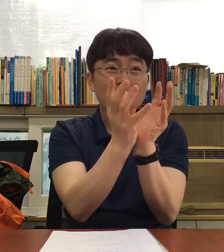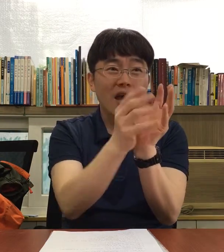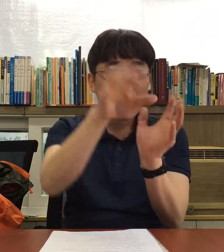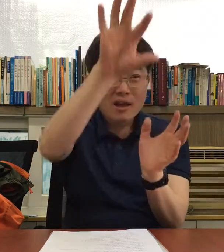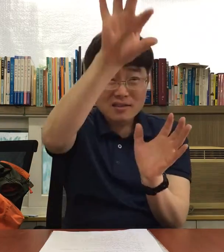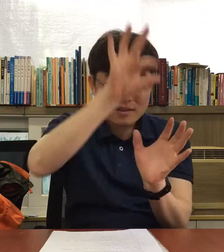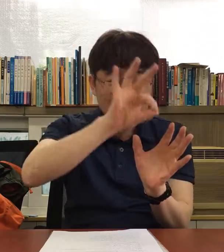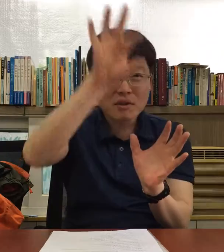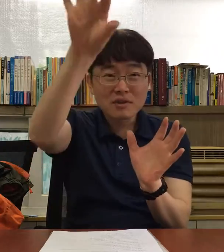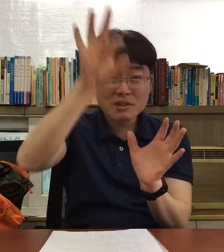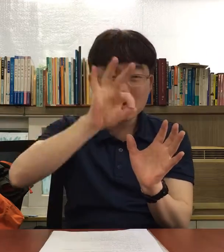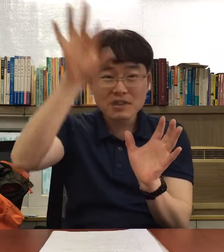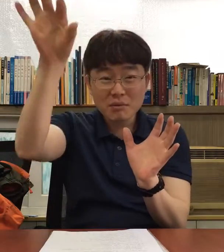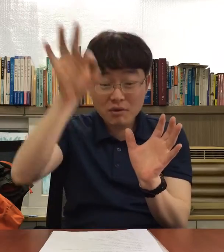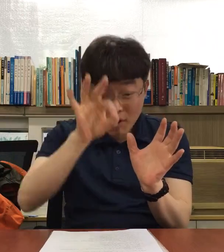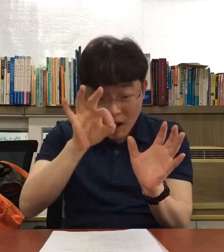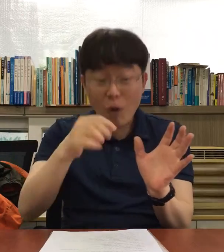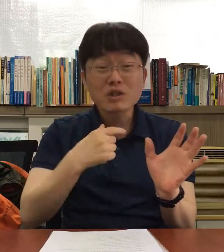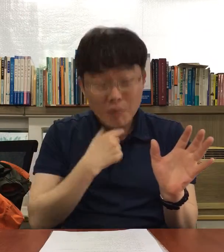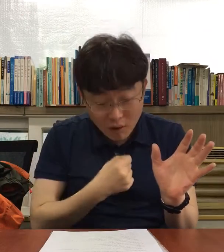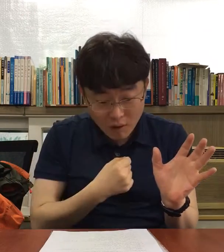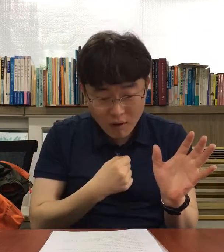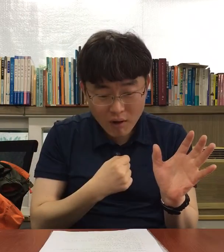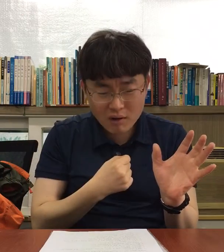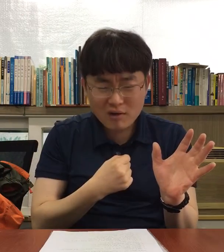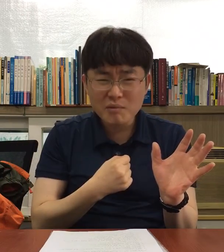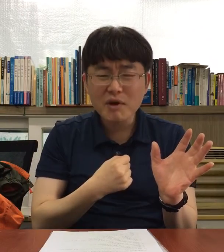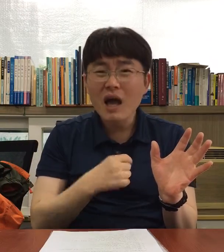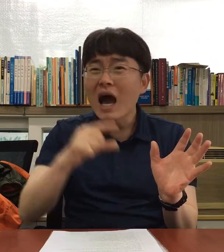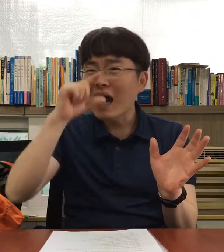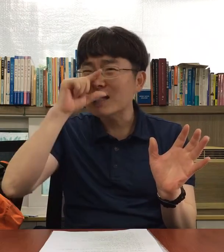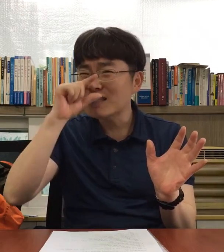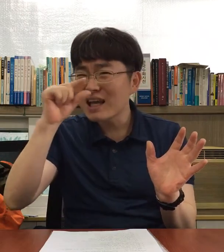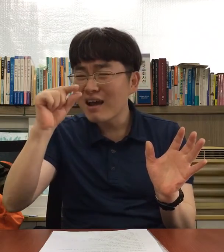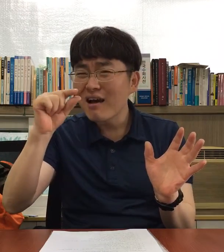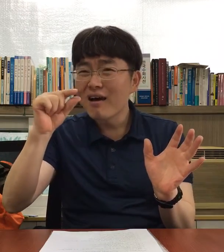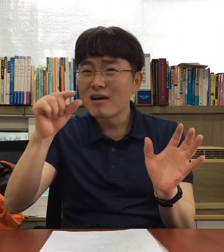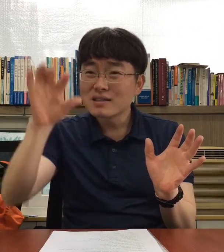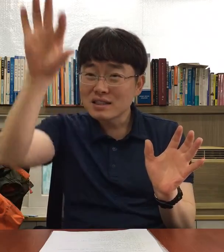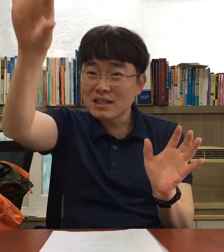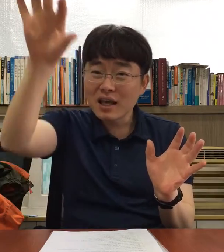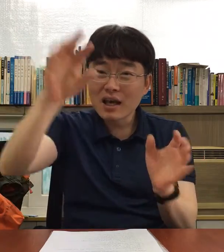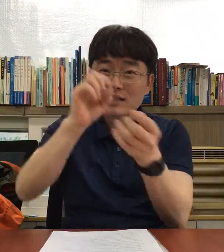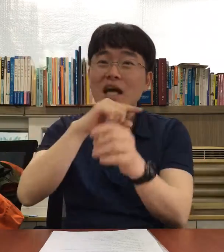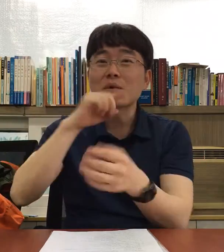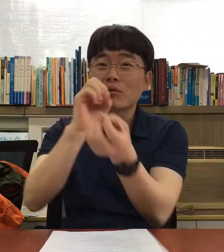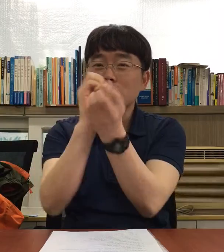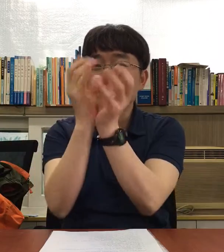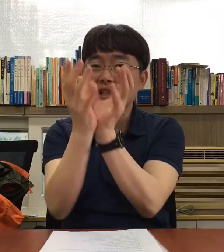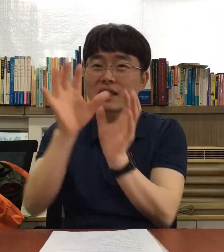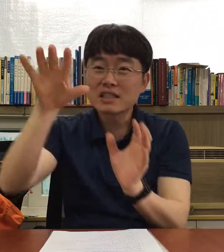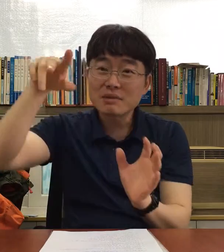이렇게 찝어서 하고 싶어? 그러면 가시에 이렇게 장미꽃을 이렇게 찝을